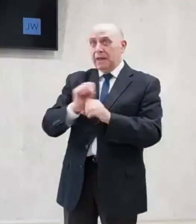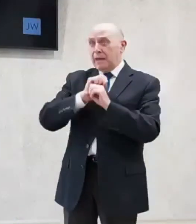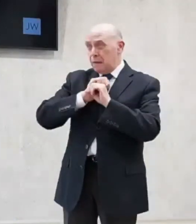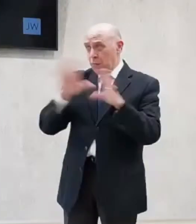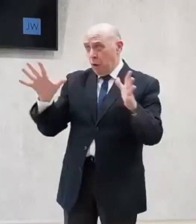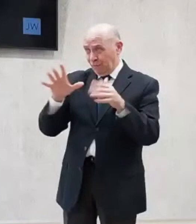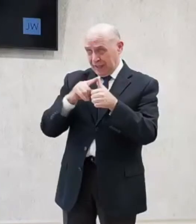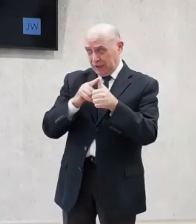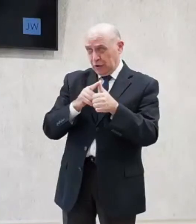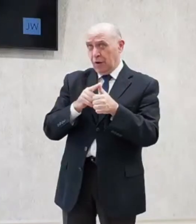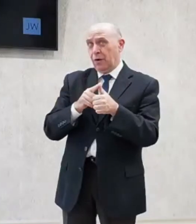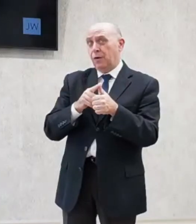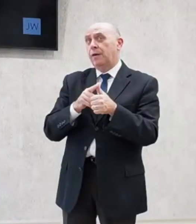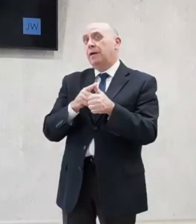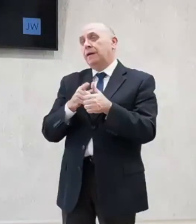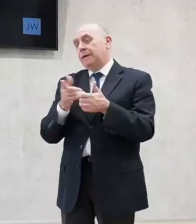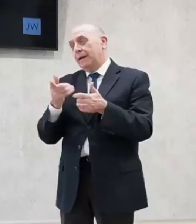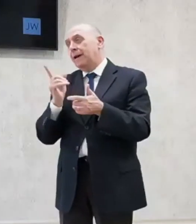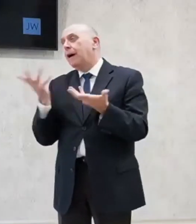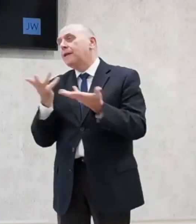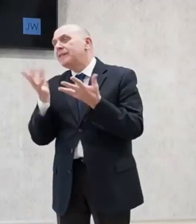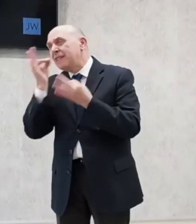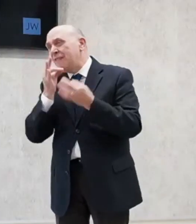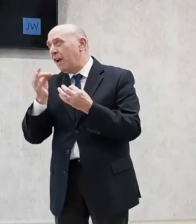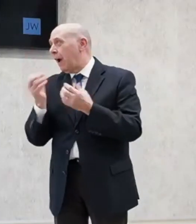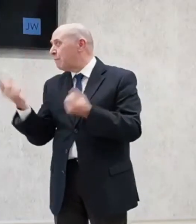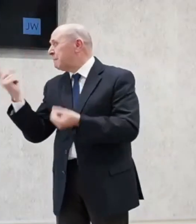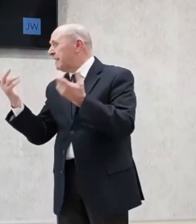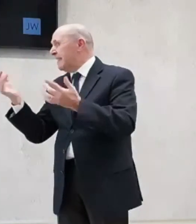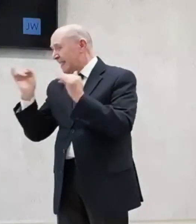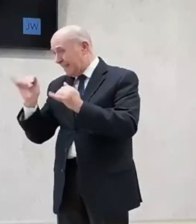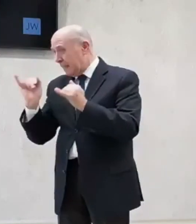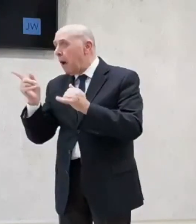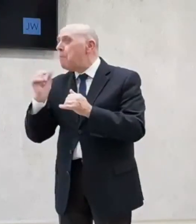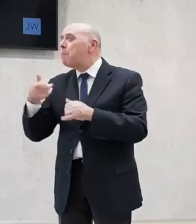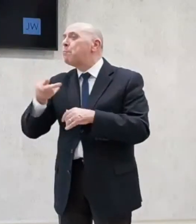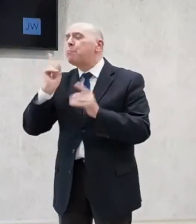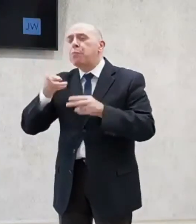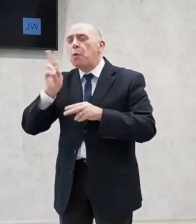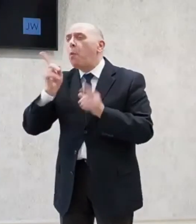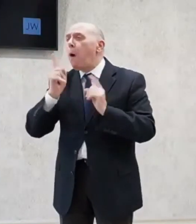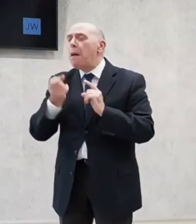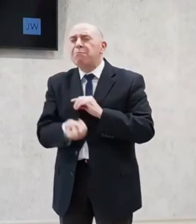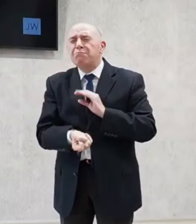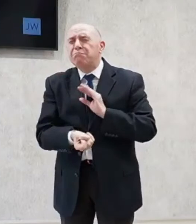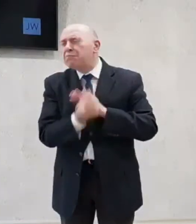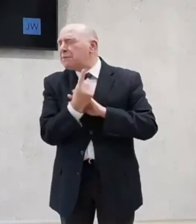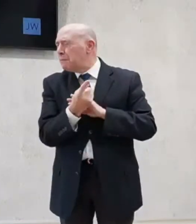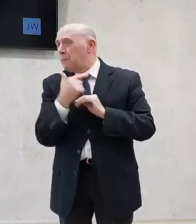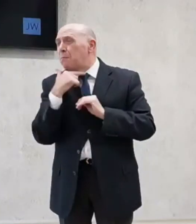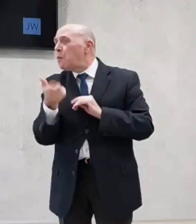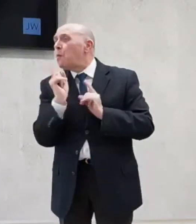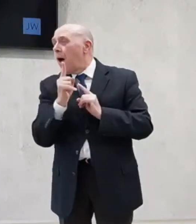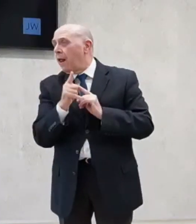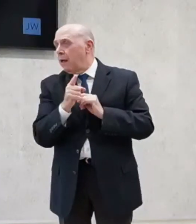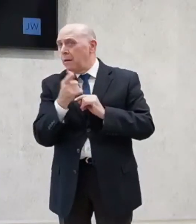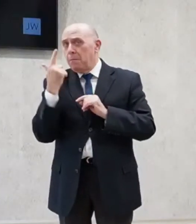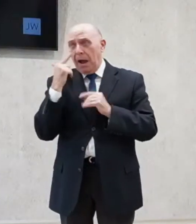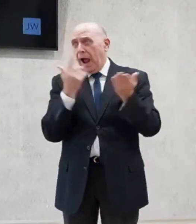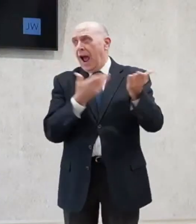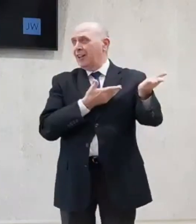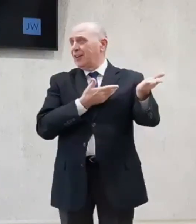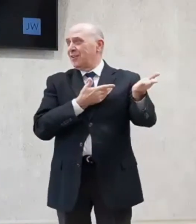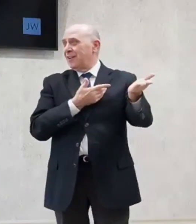umana e Il peccato e la morte Sì perché Geova di originalmente non aveva previsto la morte del genere umano